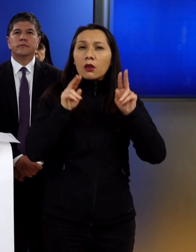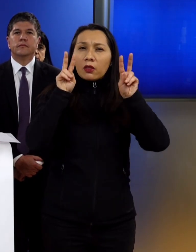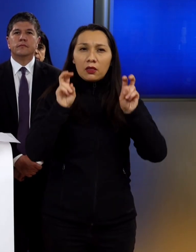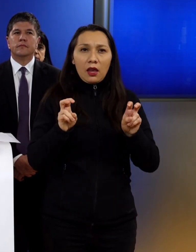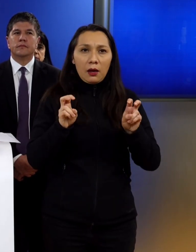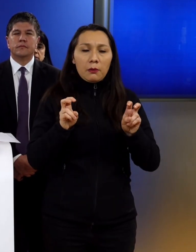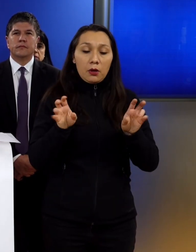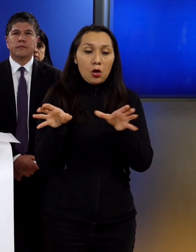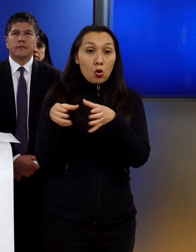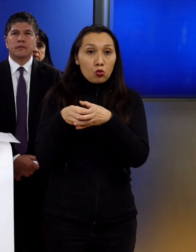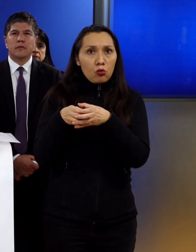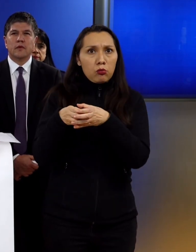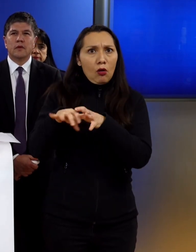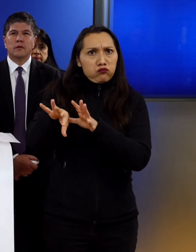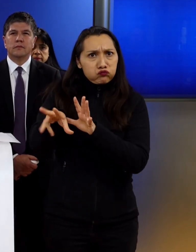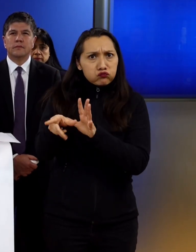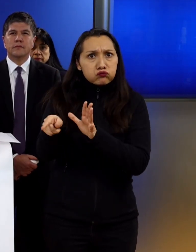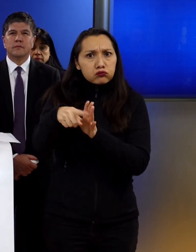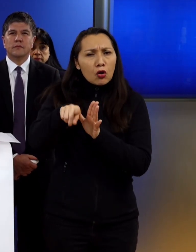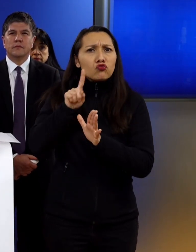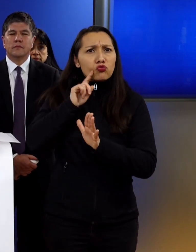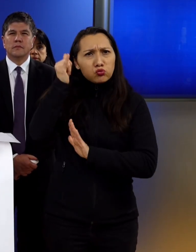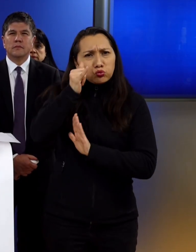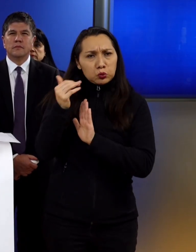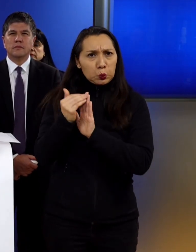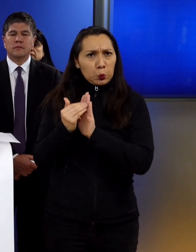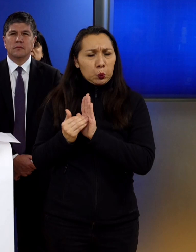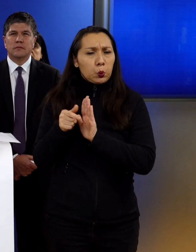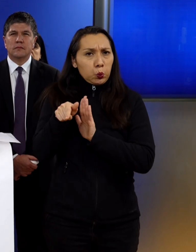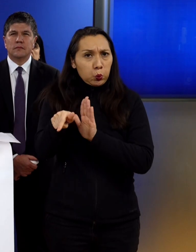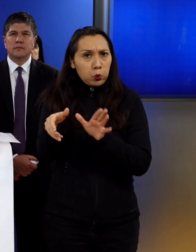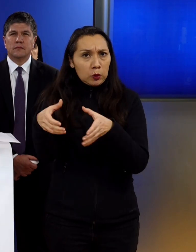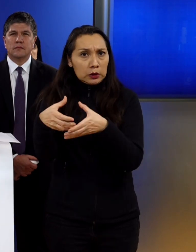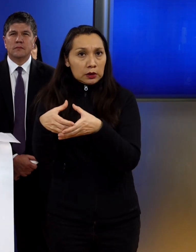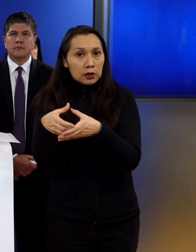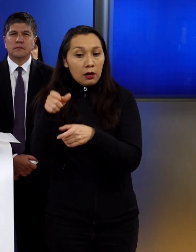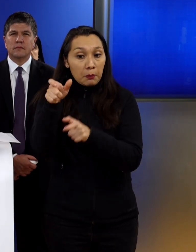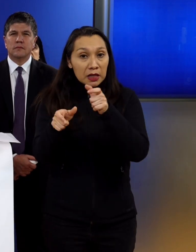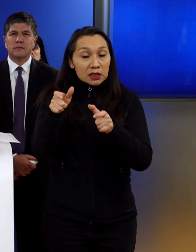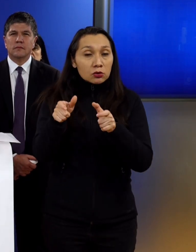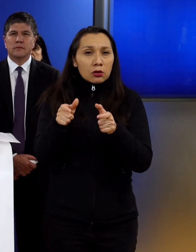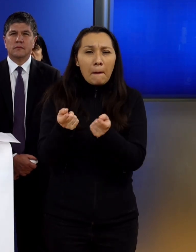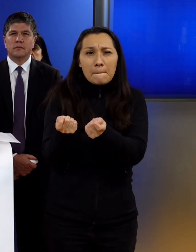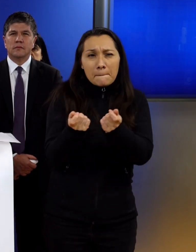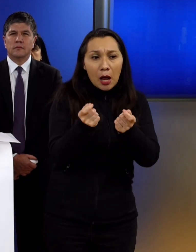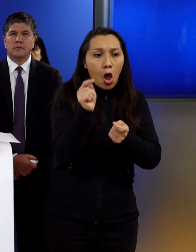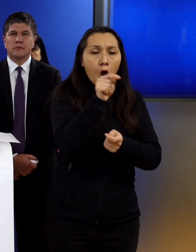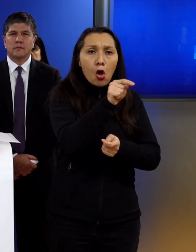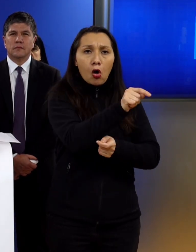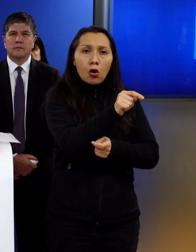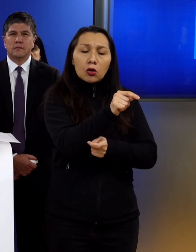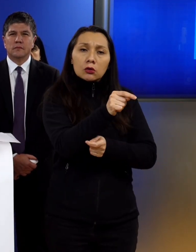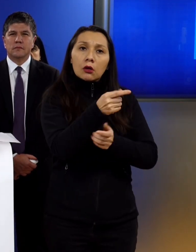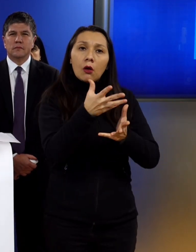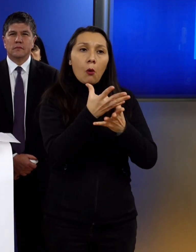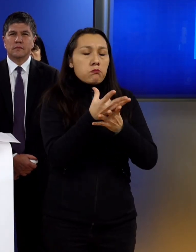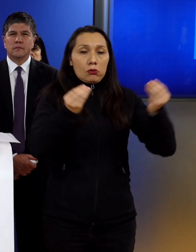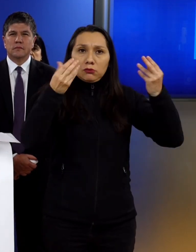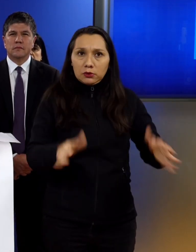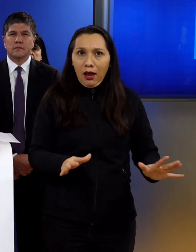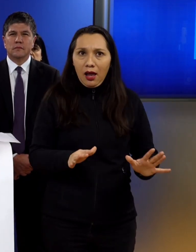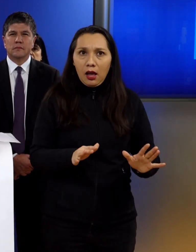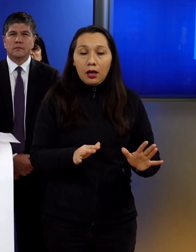de grupos criminales que tienen los antecedentes que tenía este y de personas que en casos similares han tenido comportamientos de fuga